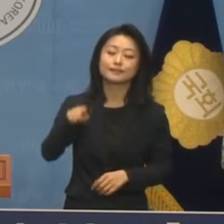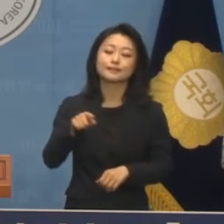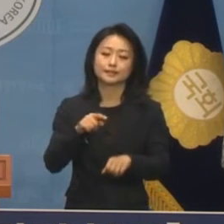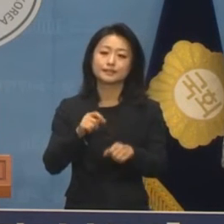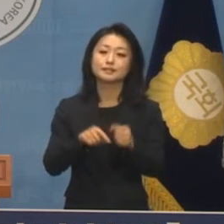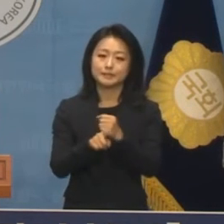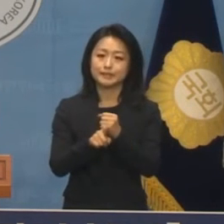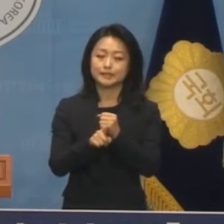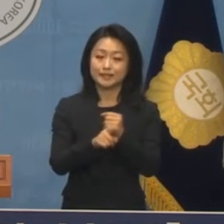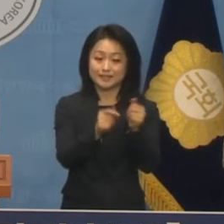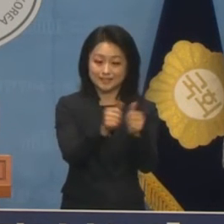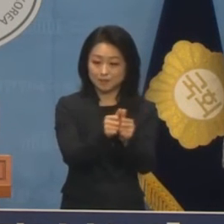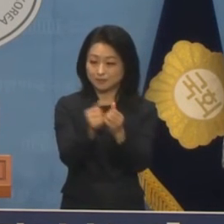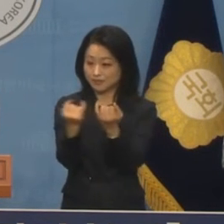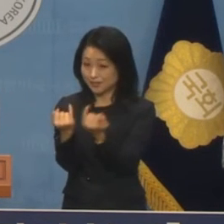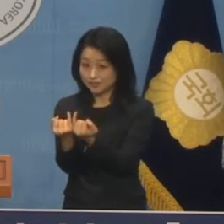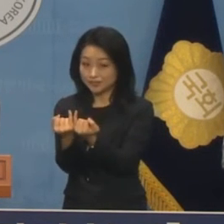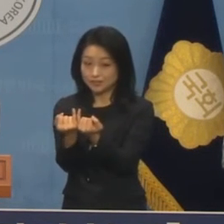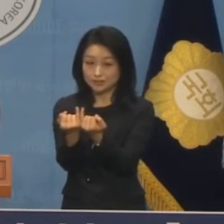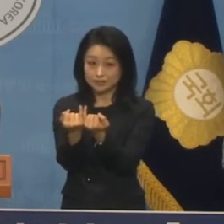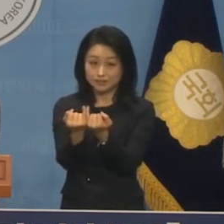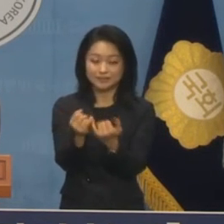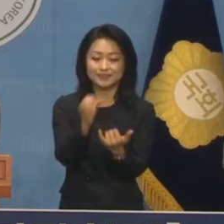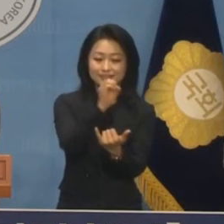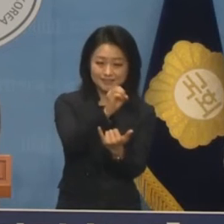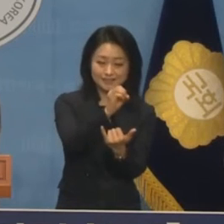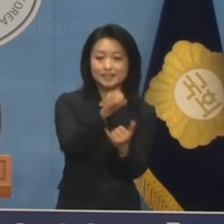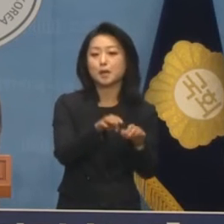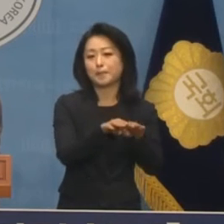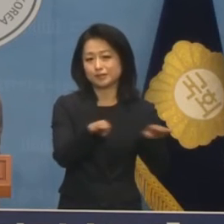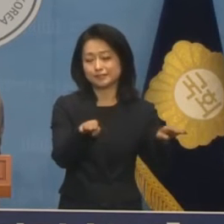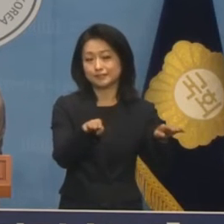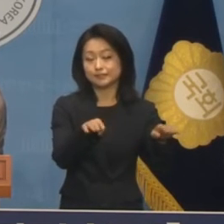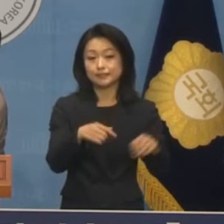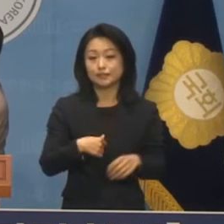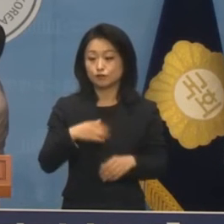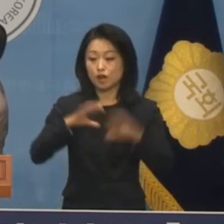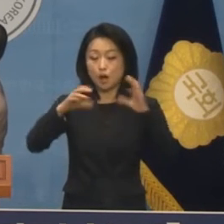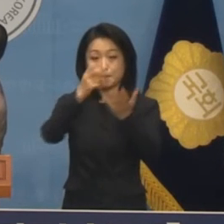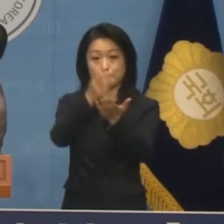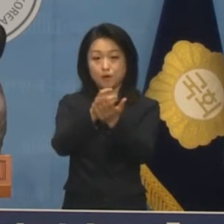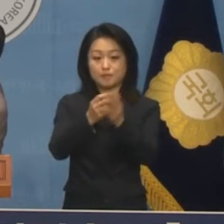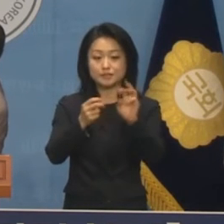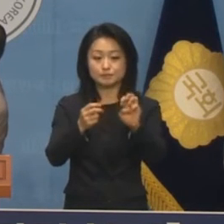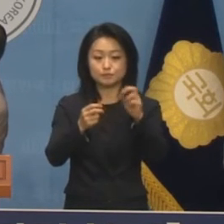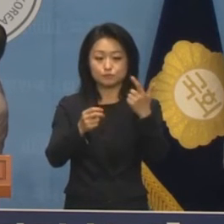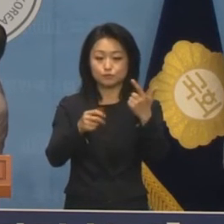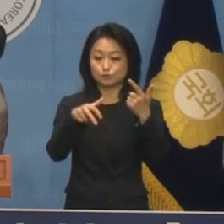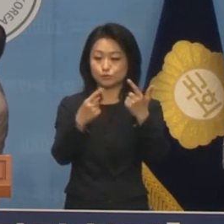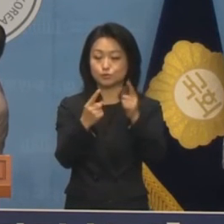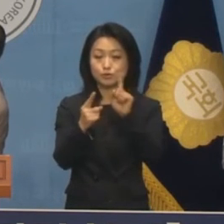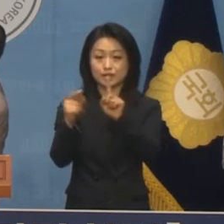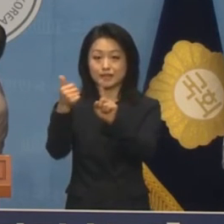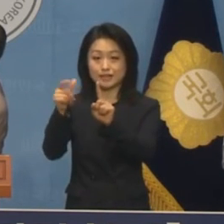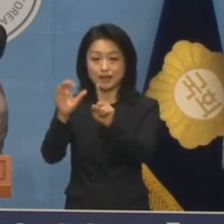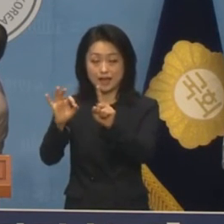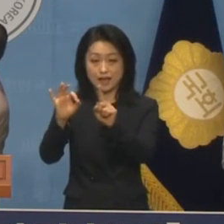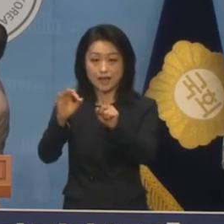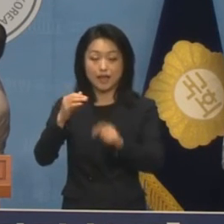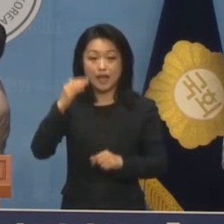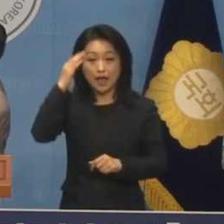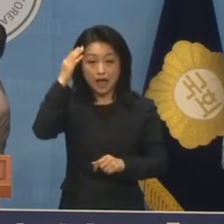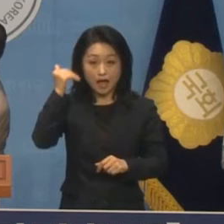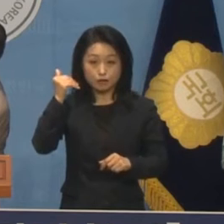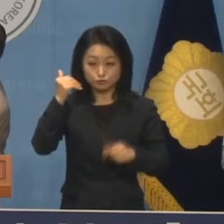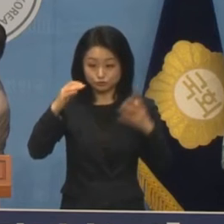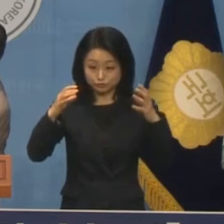얘기하는 남성 여성은 섹스 평등을 얘기하는 거고 우리나라 헌법 제36조 1항에 보면 우리의 혼인과